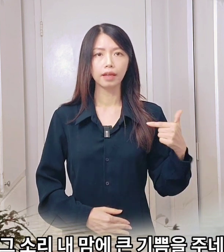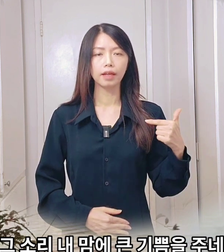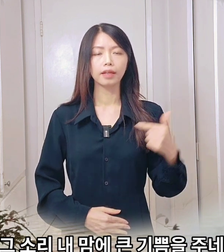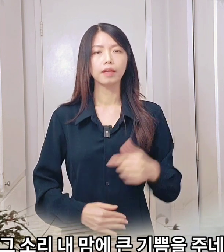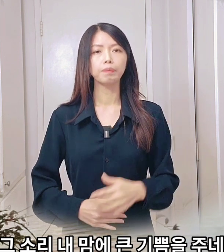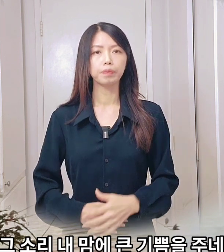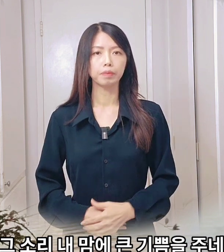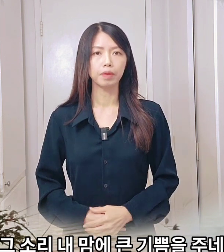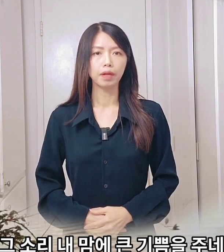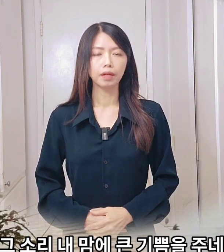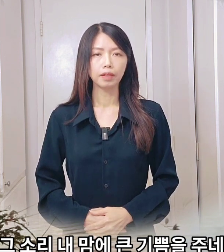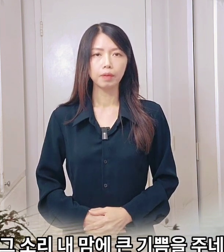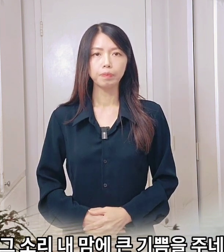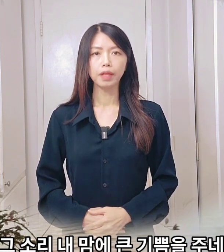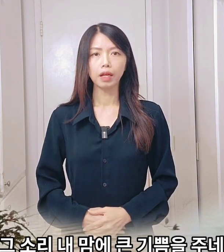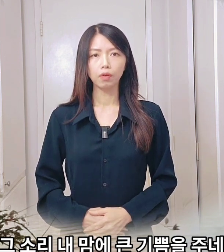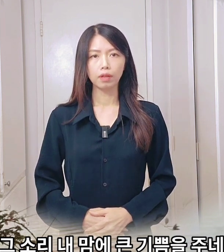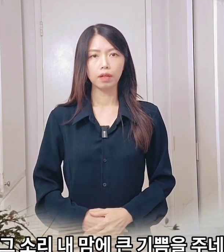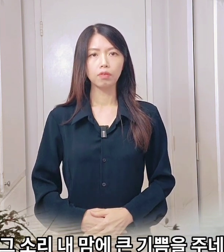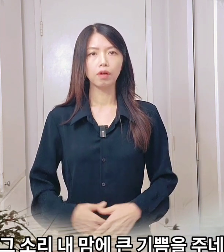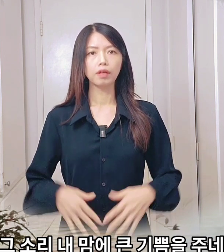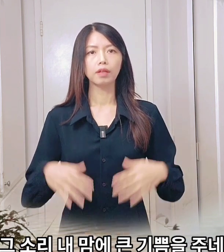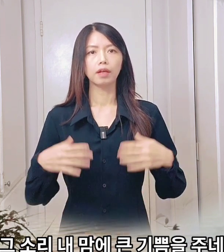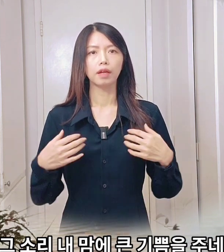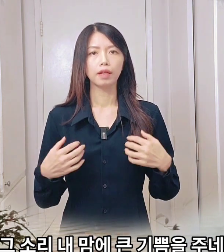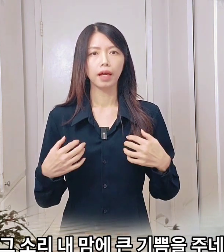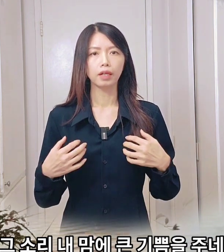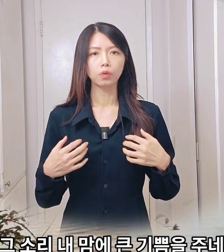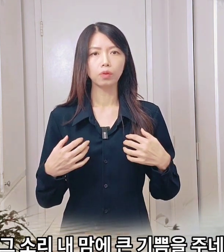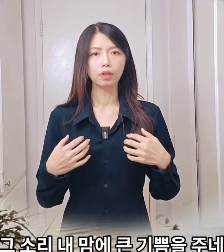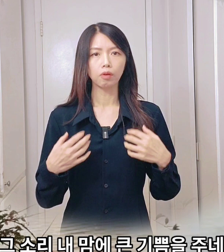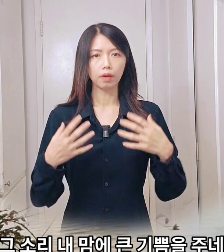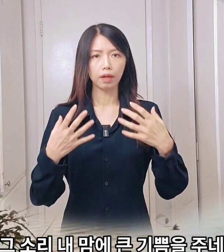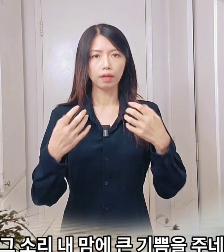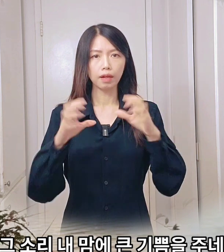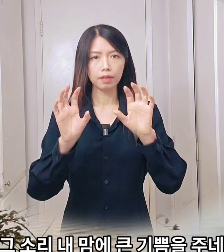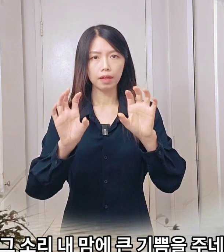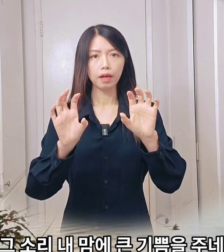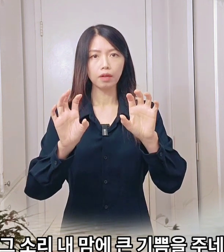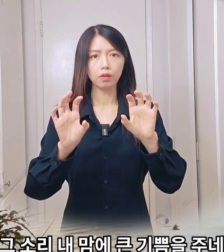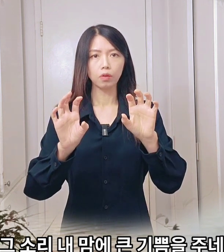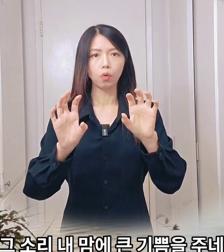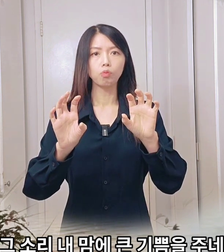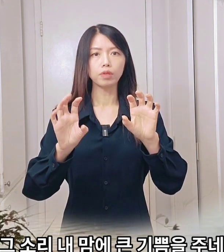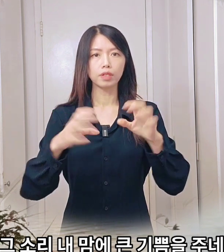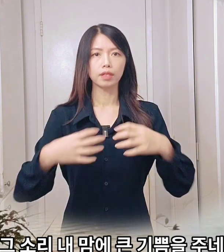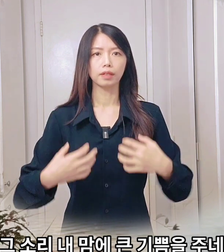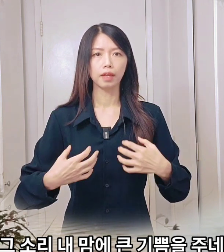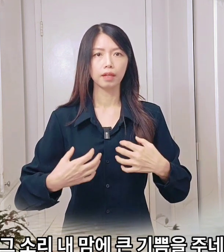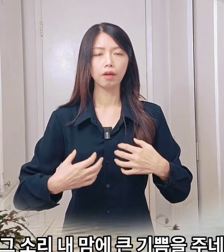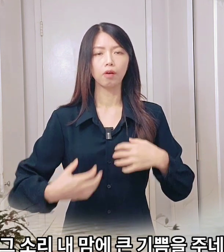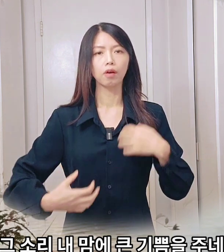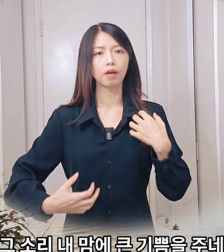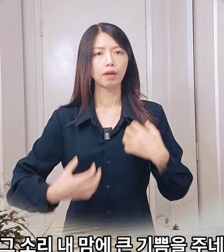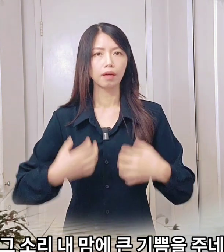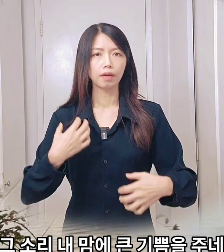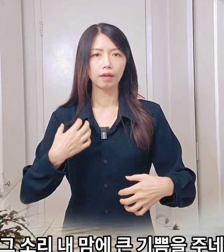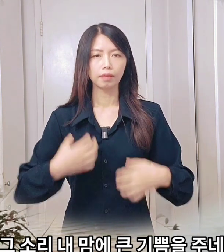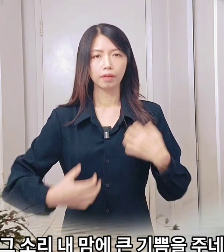큰 기쁨. 기쁘다라고 하는 뜻의 수어는 양손을 이렇게 살짝 오므리신 이